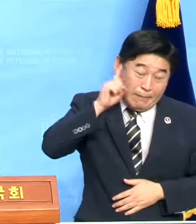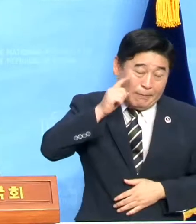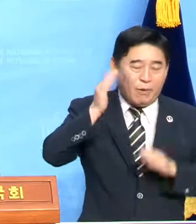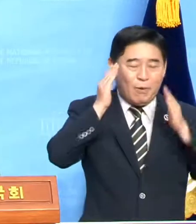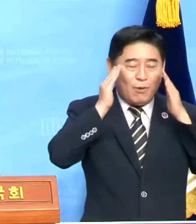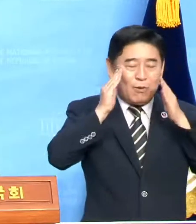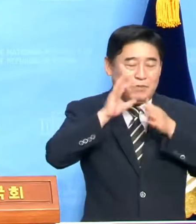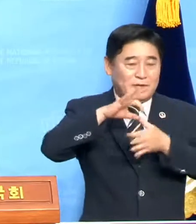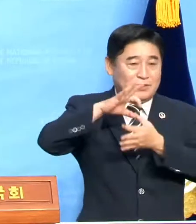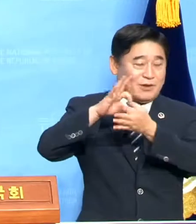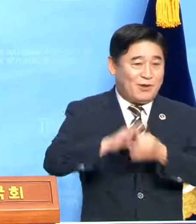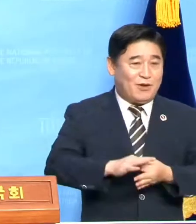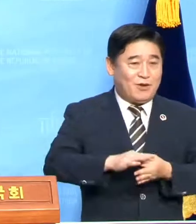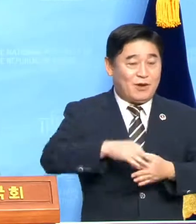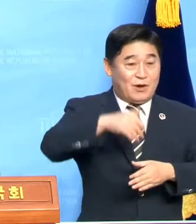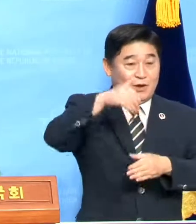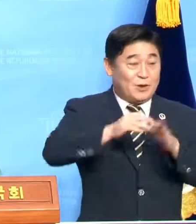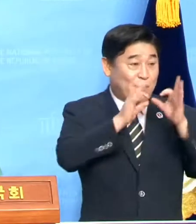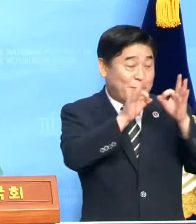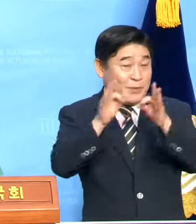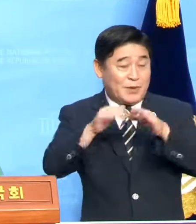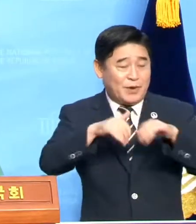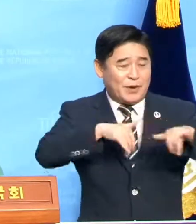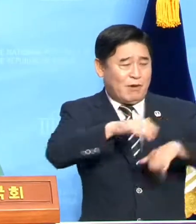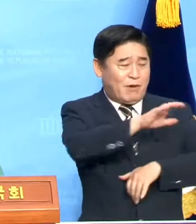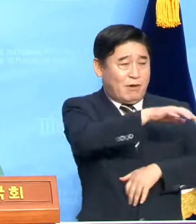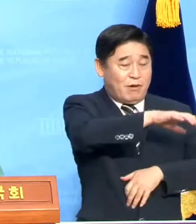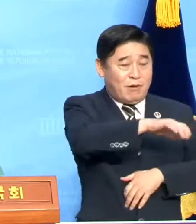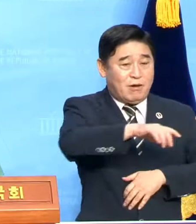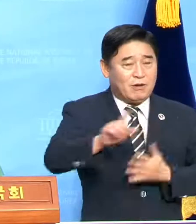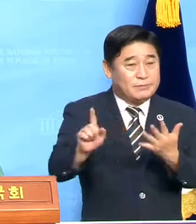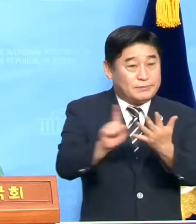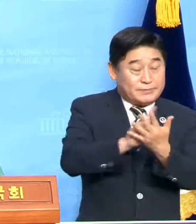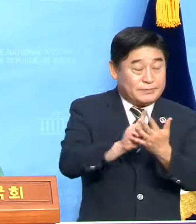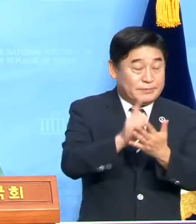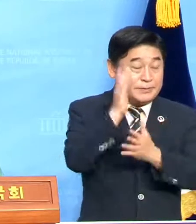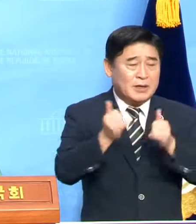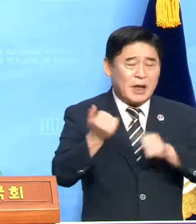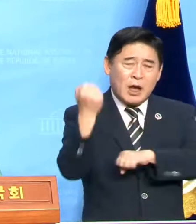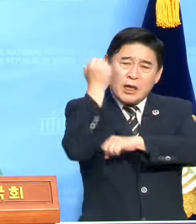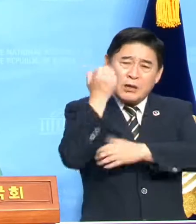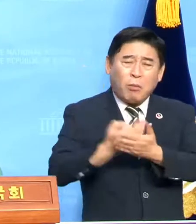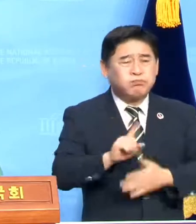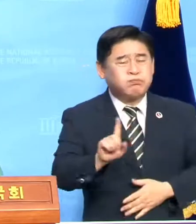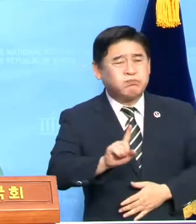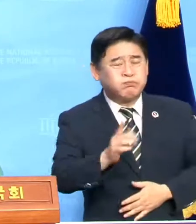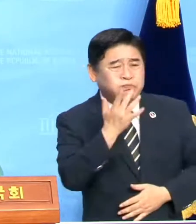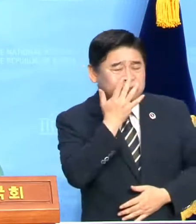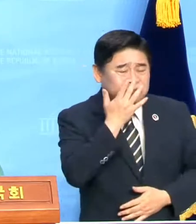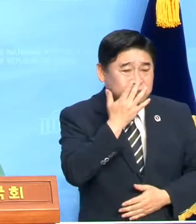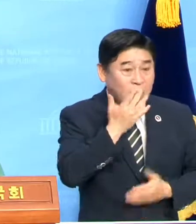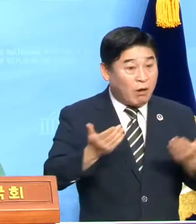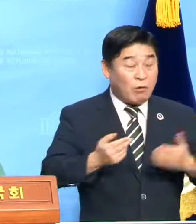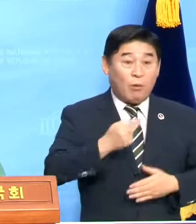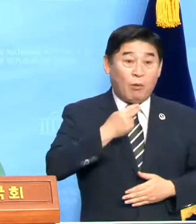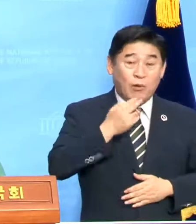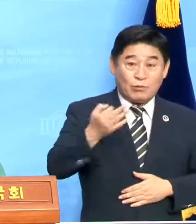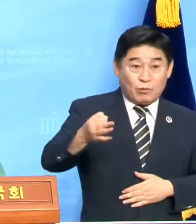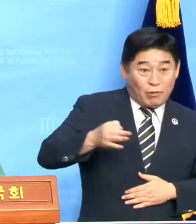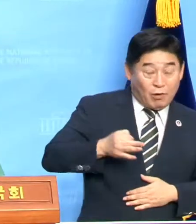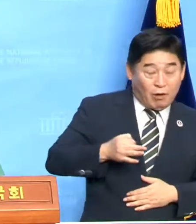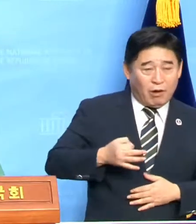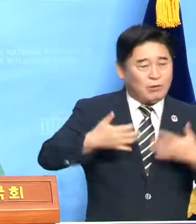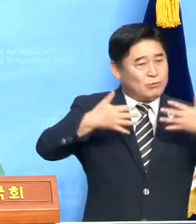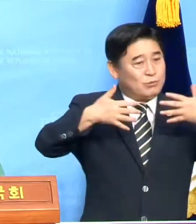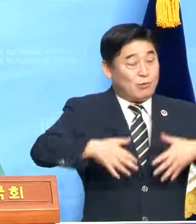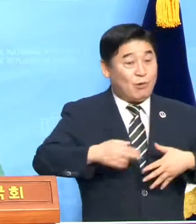납니다 거리 곳곳에서 만난 수많은 시민들은 기본소득 이 뭐지 일을 하지 않는데 돈이 생긴다고 모두에게 아무